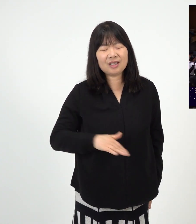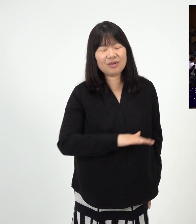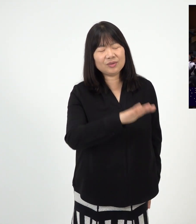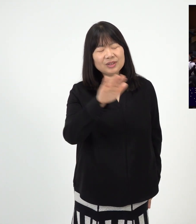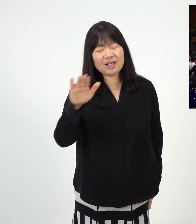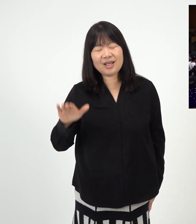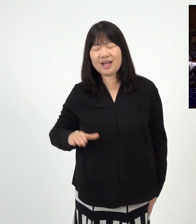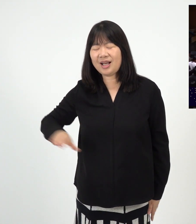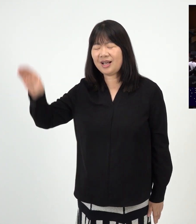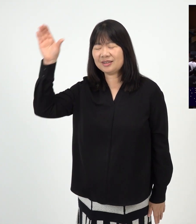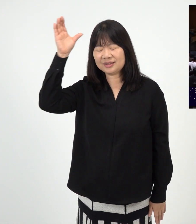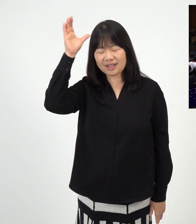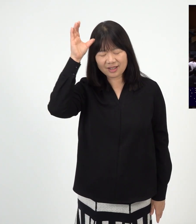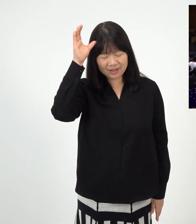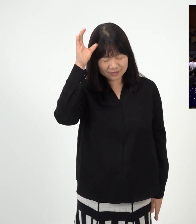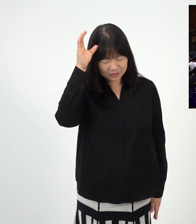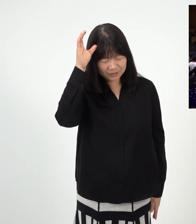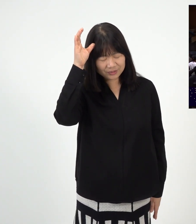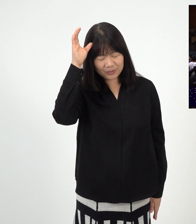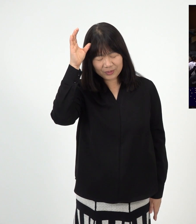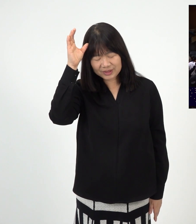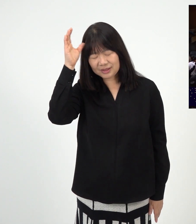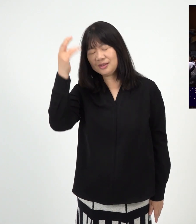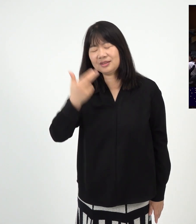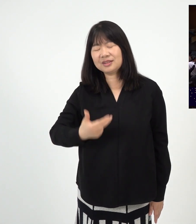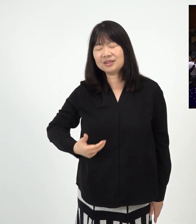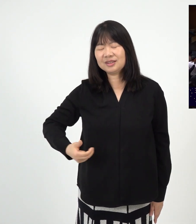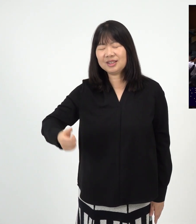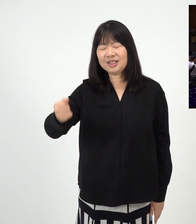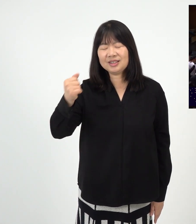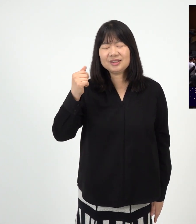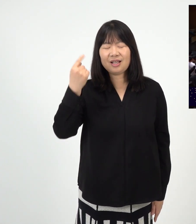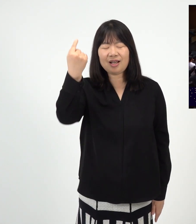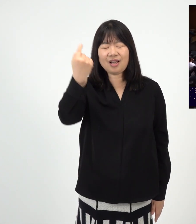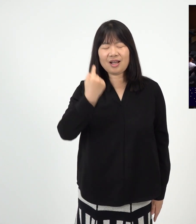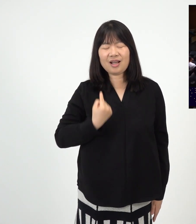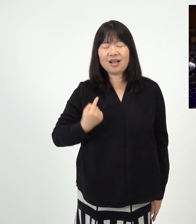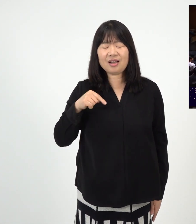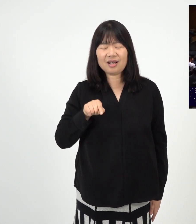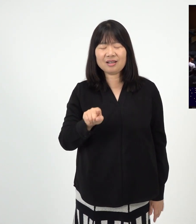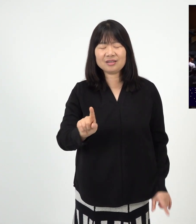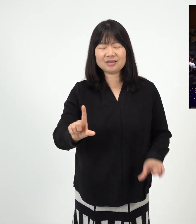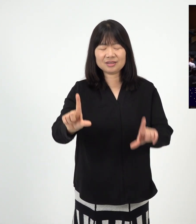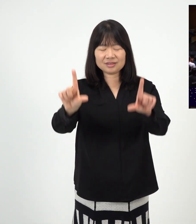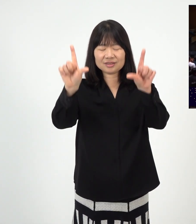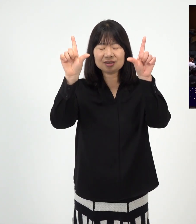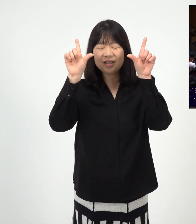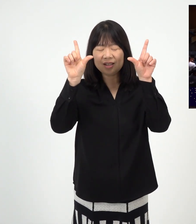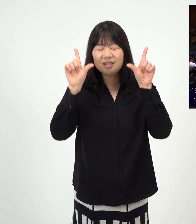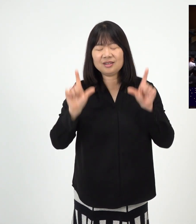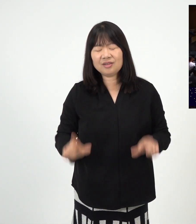우리 고대하에 주오실 그날